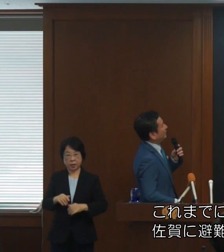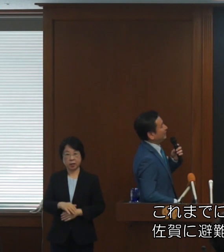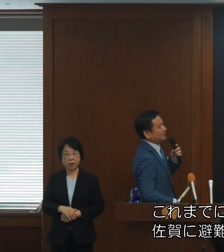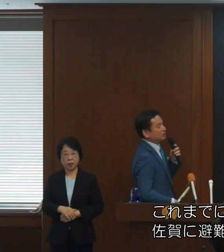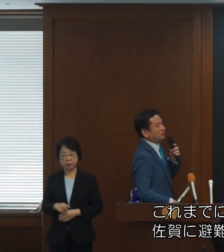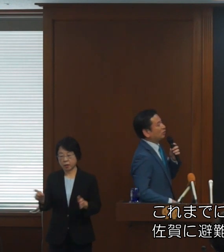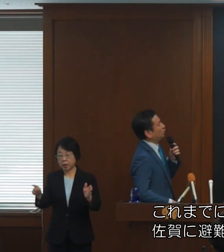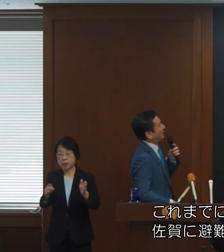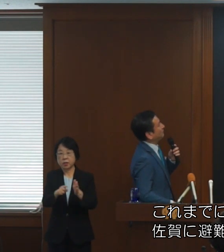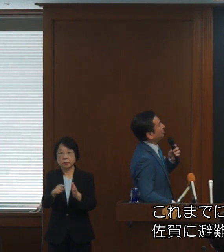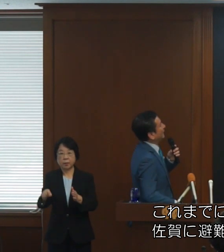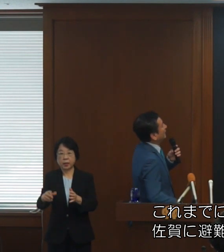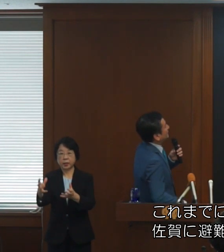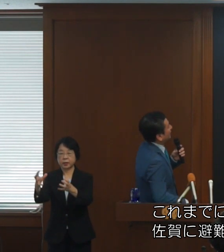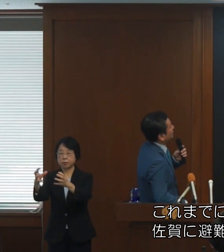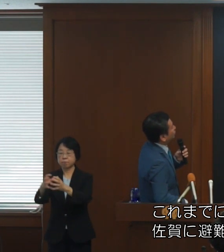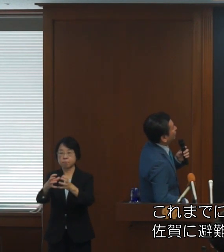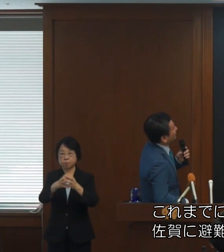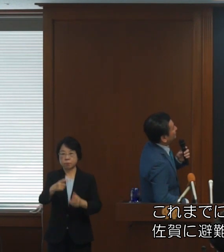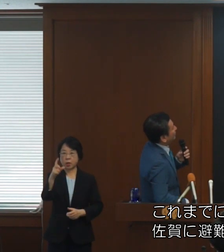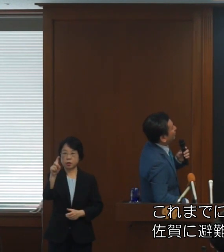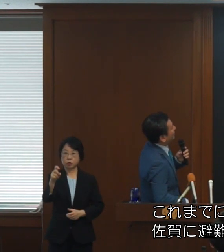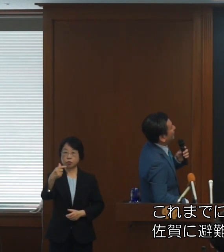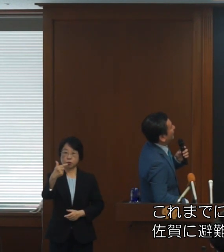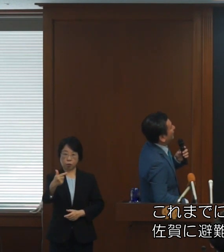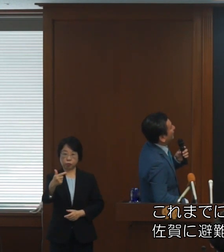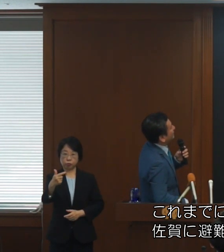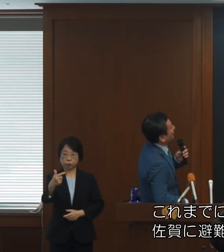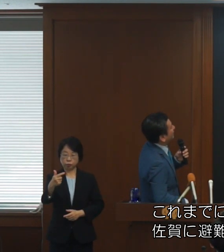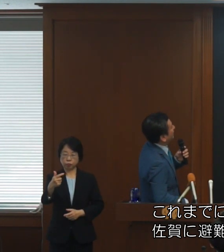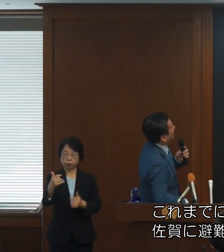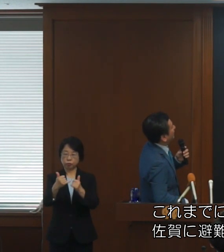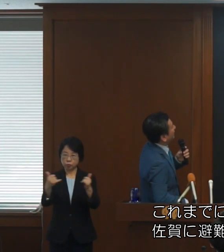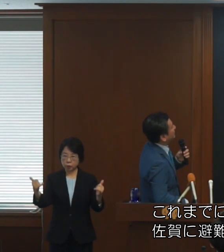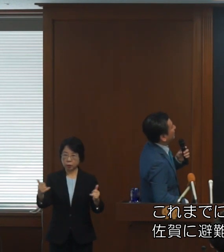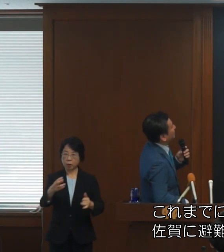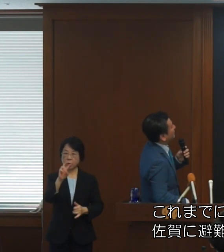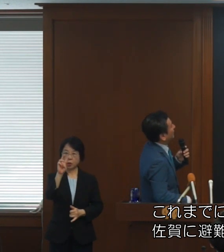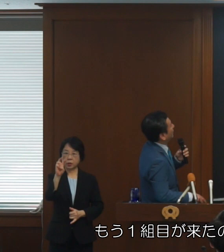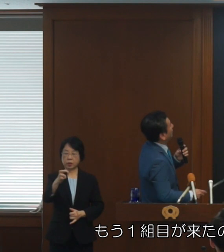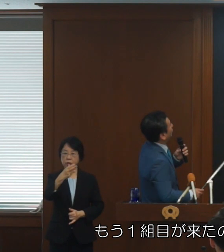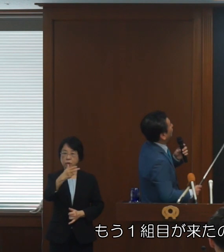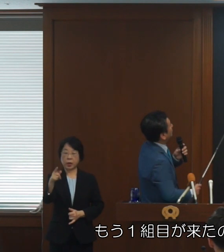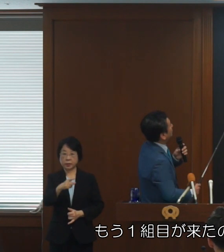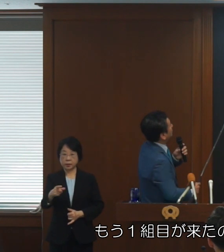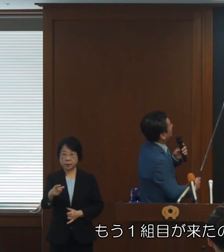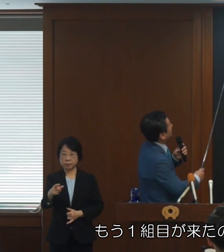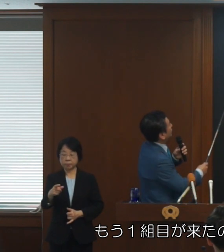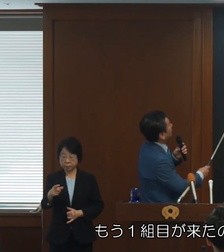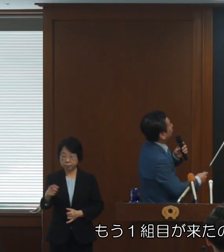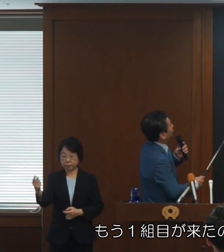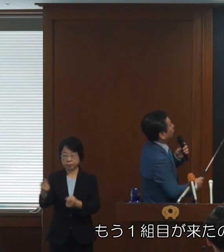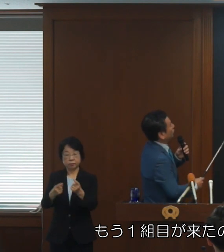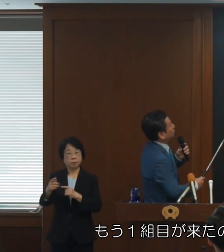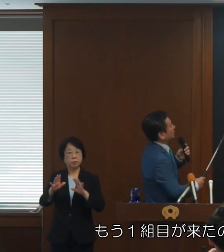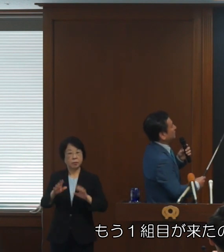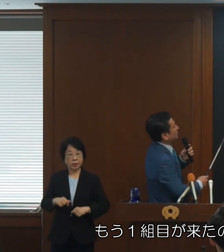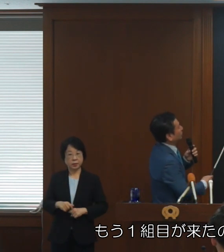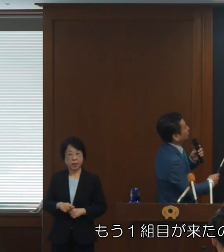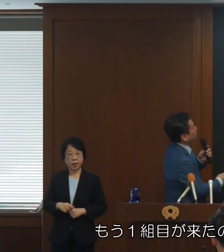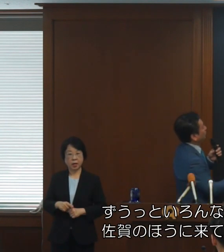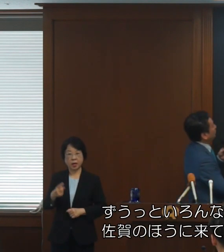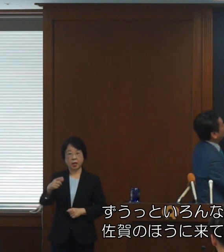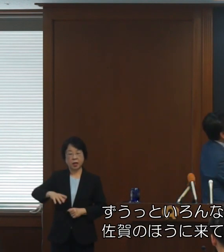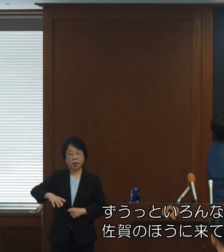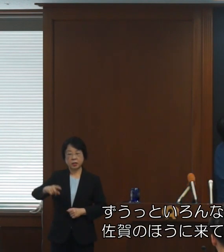これまでに16組38名の方がさらに避難されましたもう1組目来たのがもう